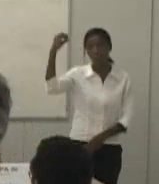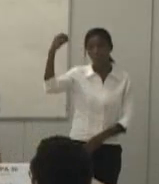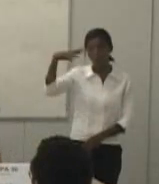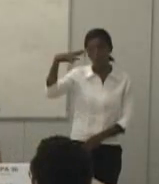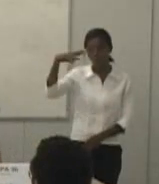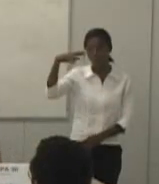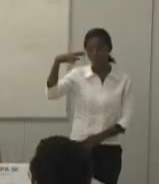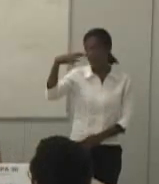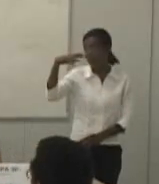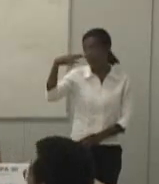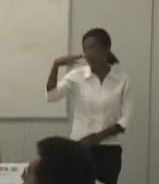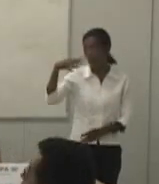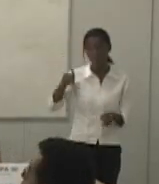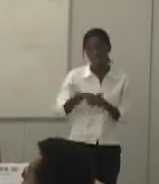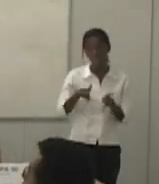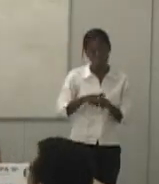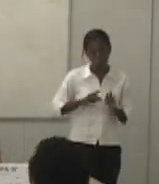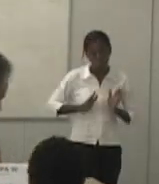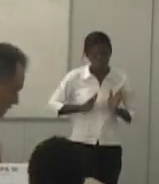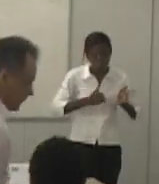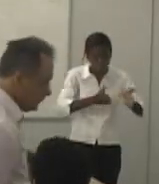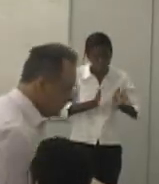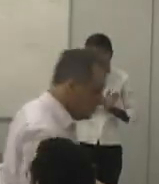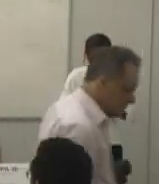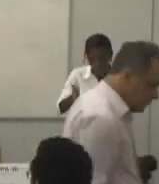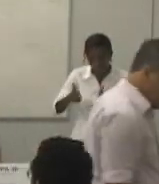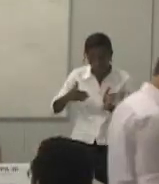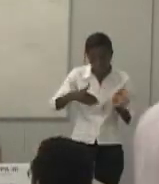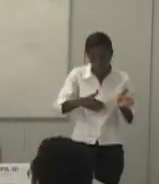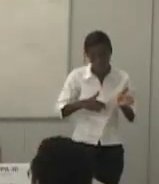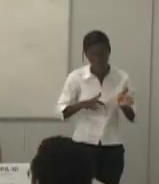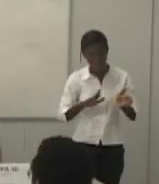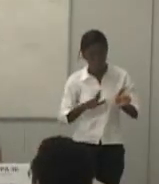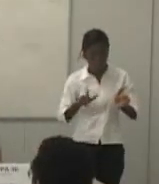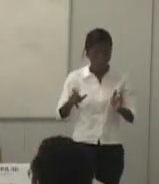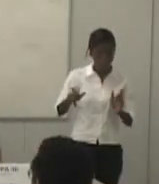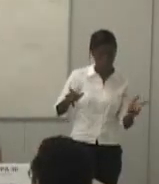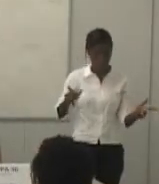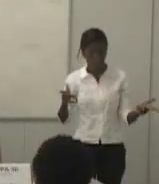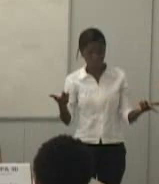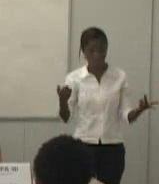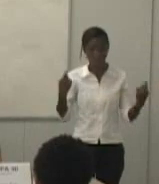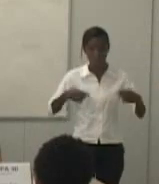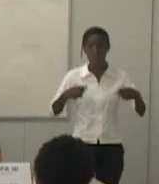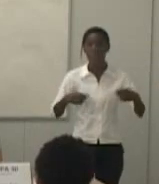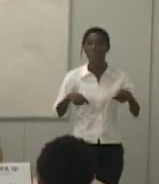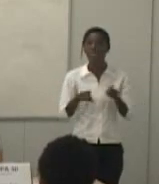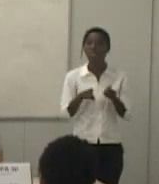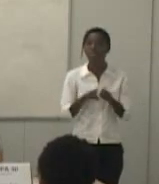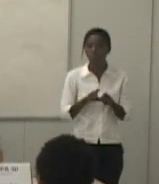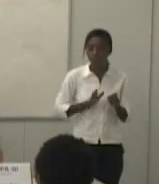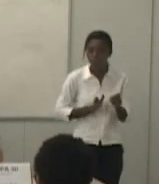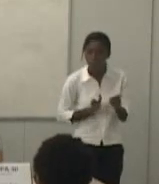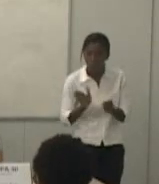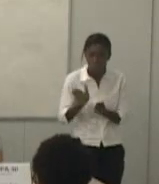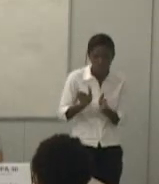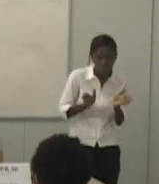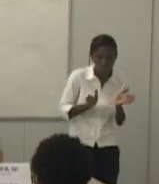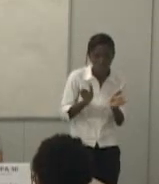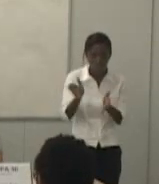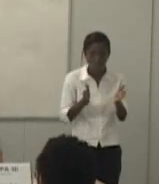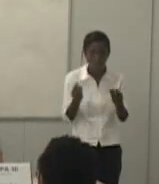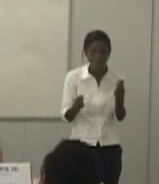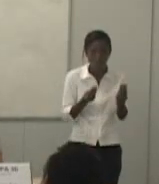luz e um um acesso né o acesso e a UFRJ tá negociando Ah pera